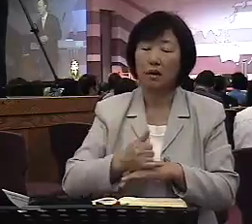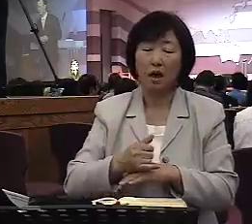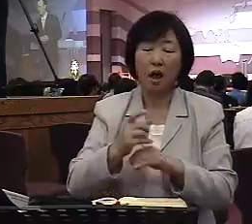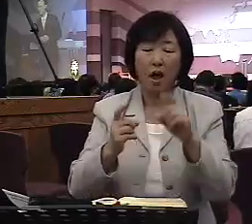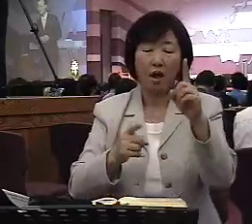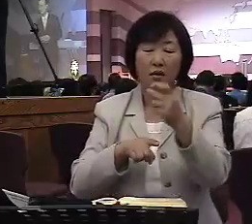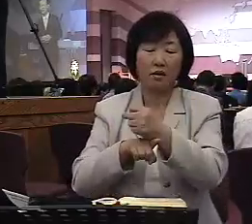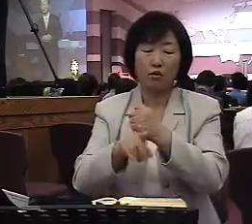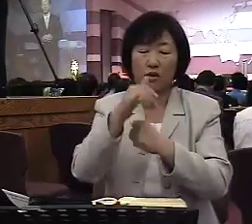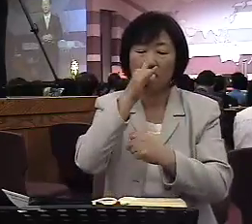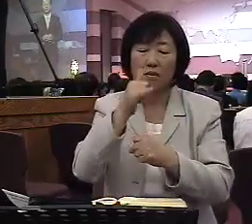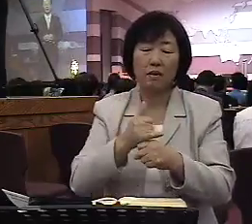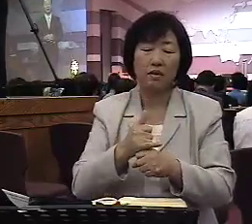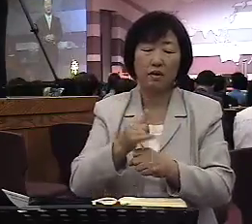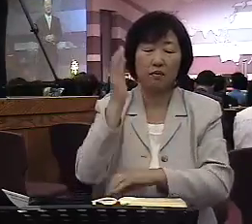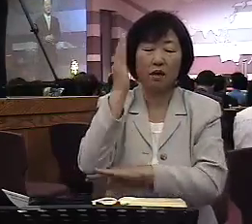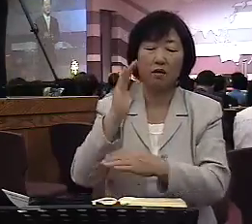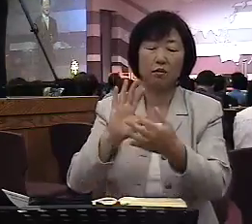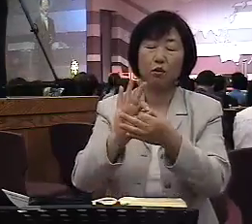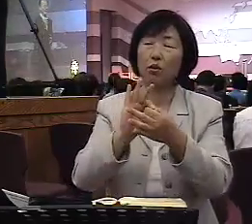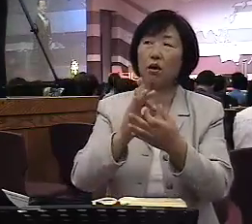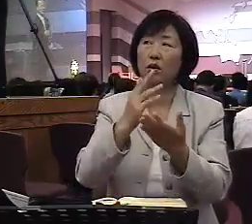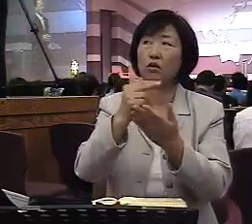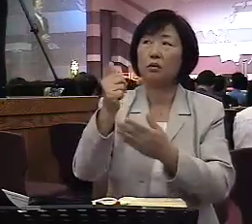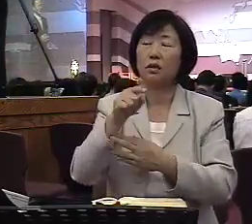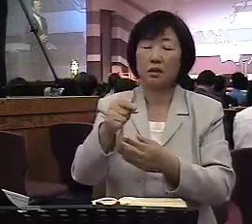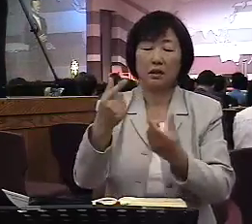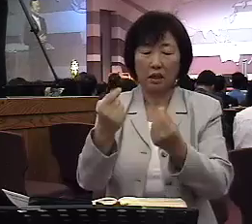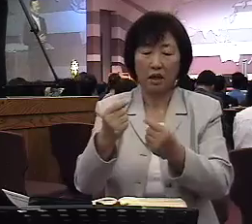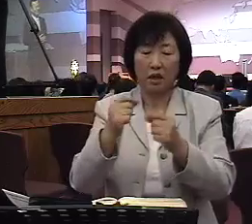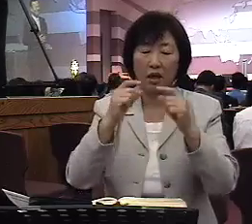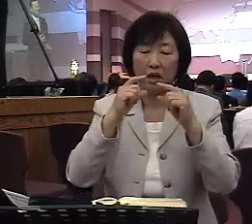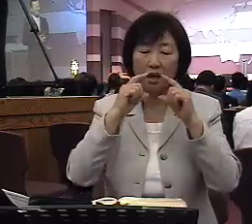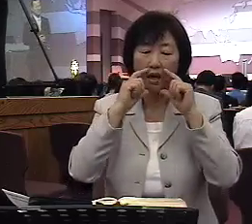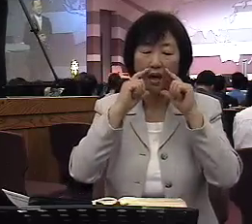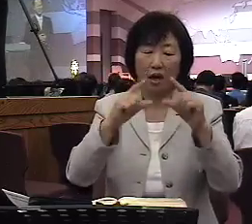있습니다. 말씀을 통해 주님이 그렇게 하라고 하셨기 때문입니다.